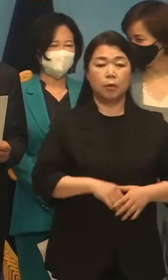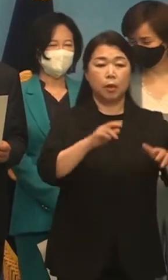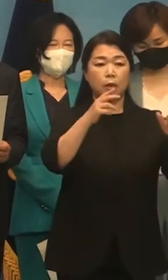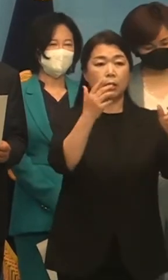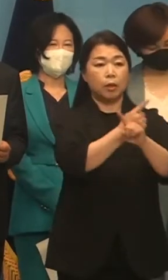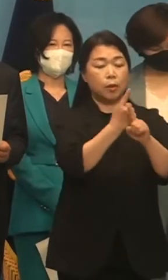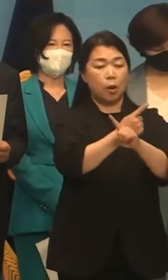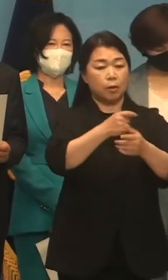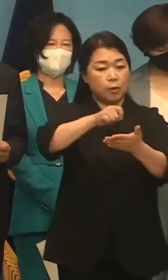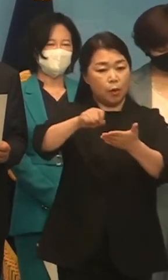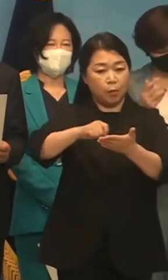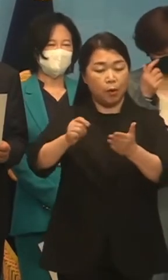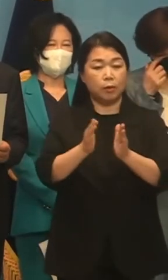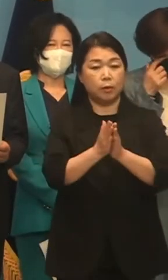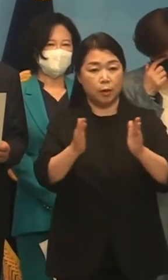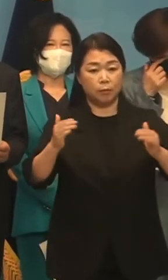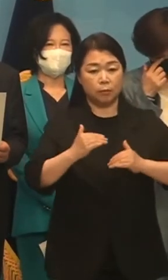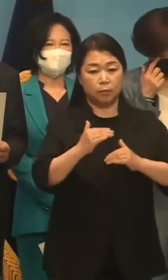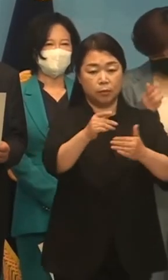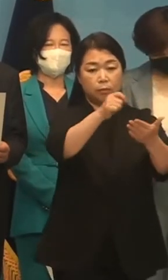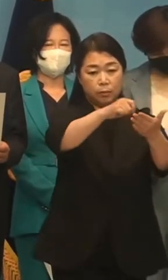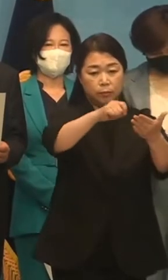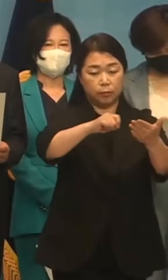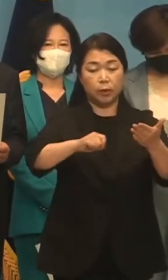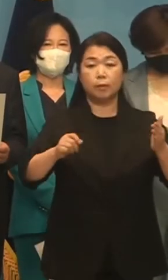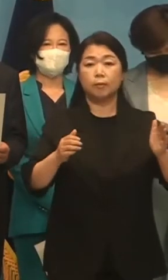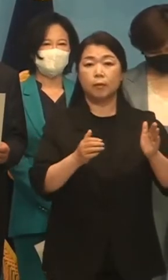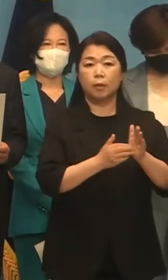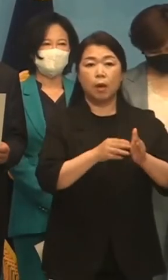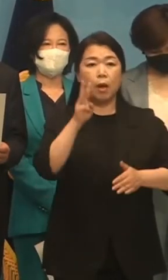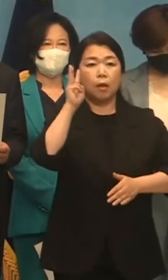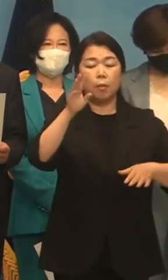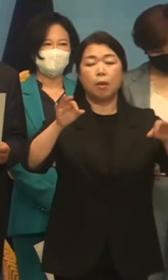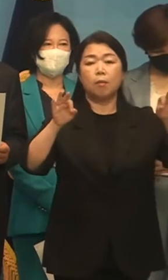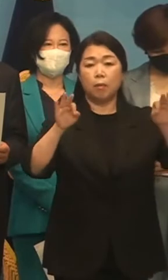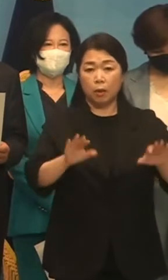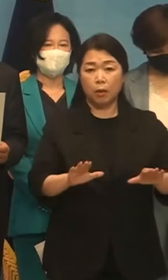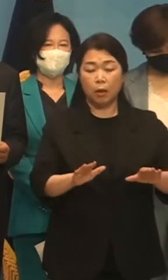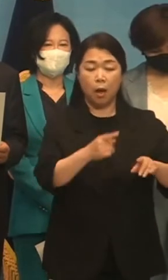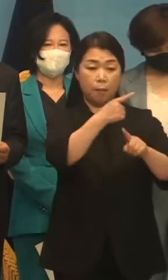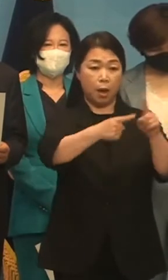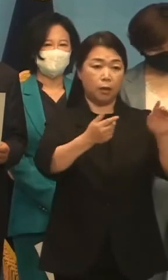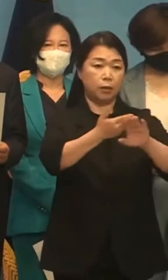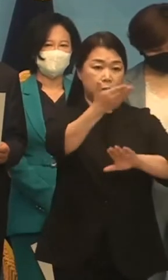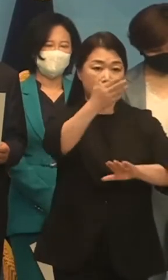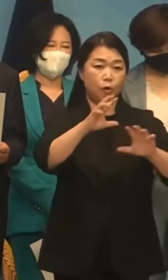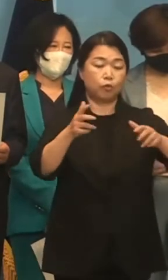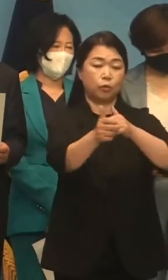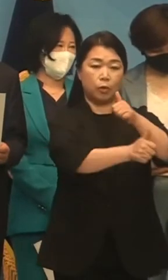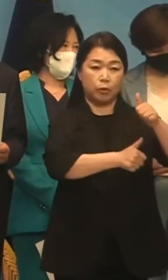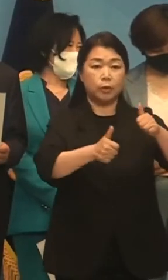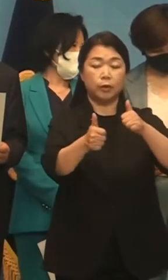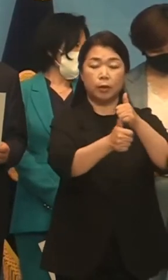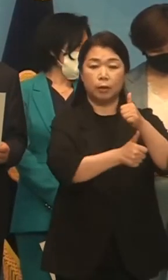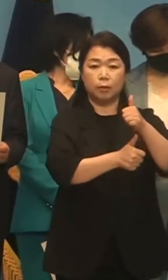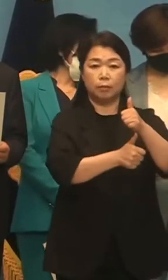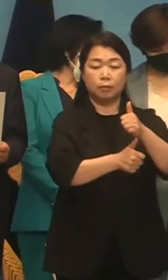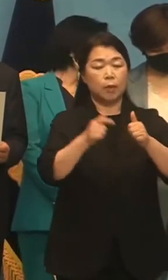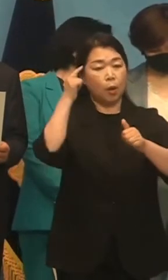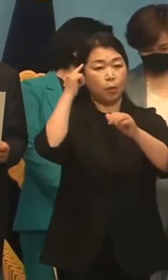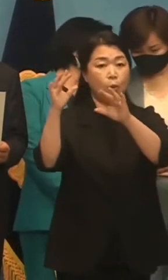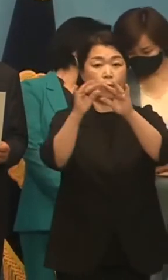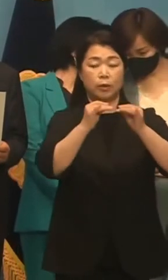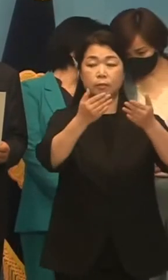개정안 서명 작업에 들어갔습니다. 3일 만에 과반수 의원들이